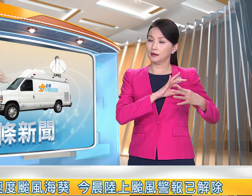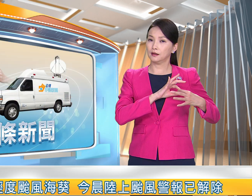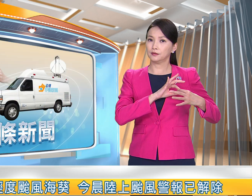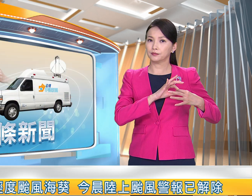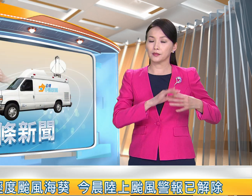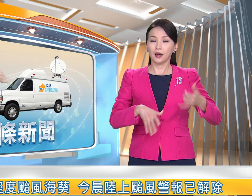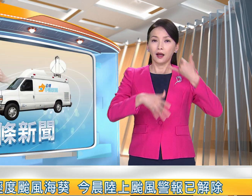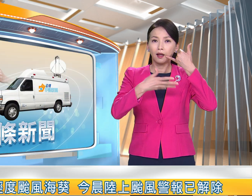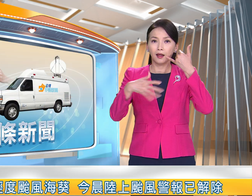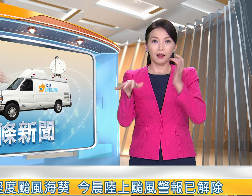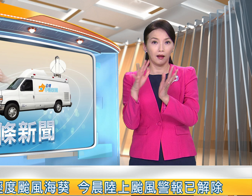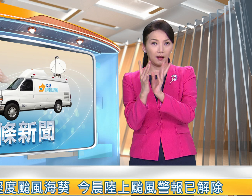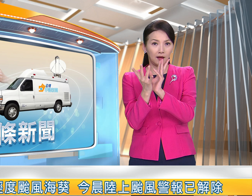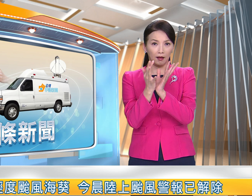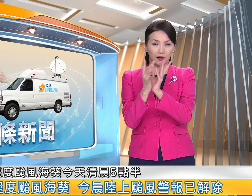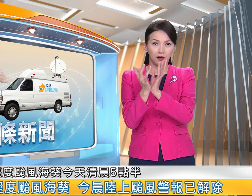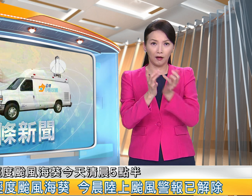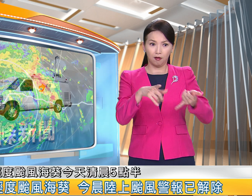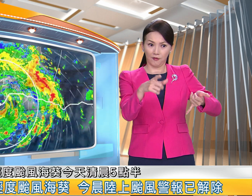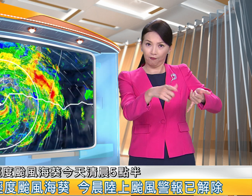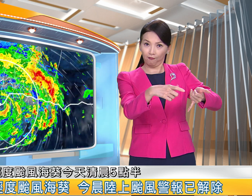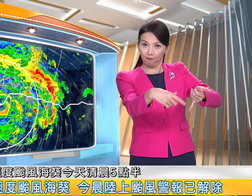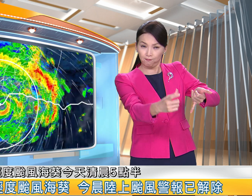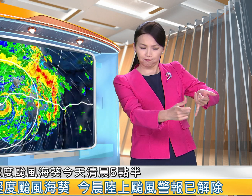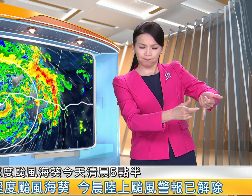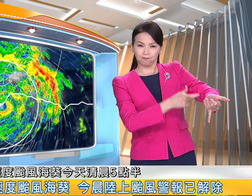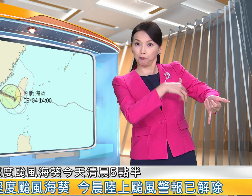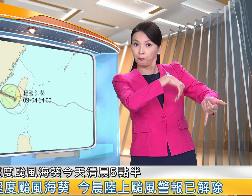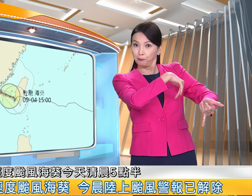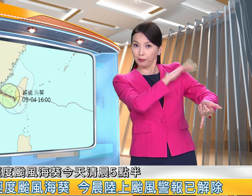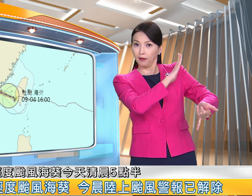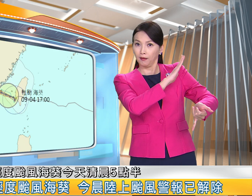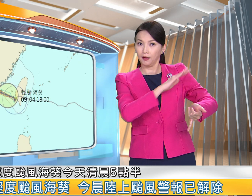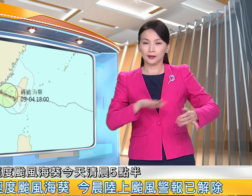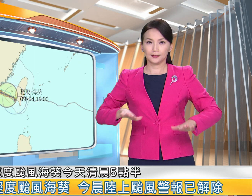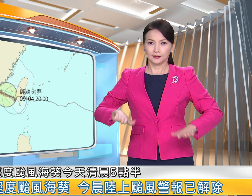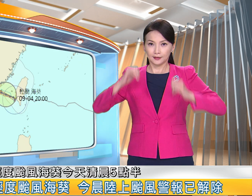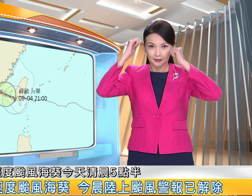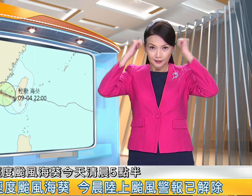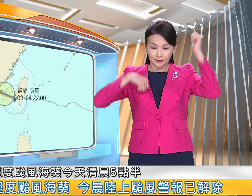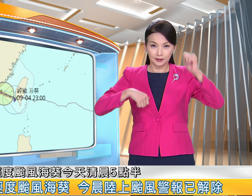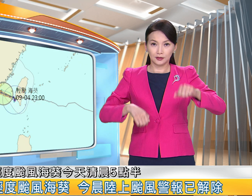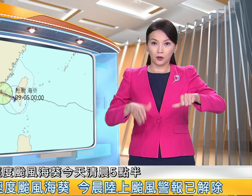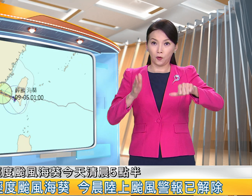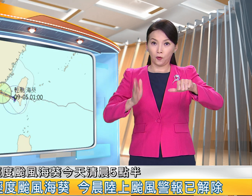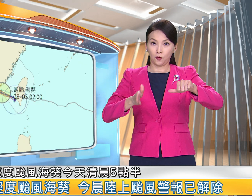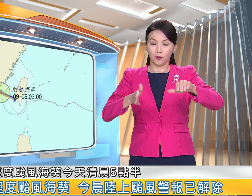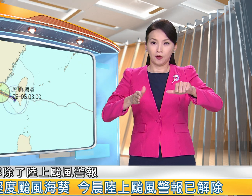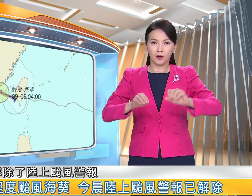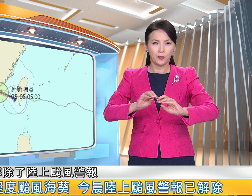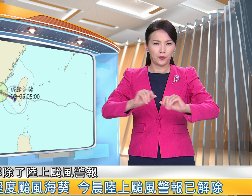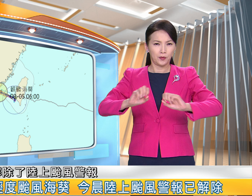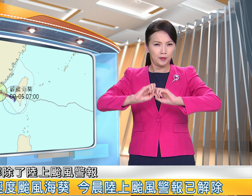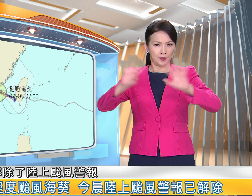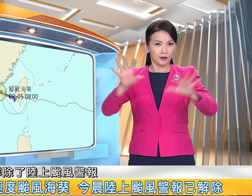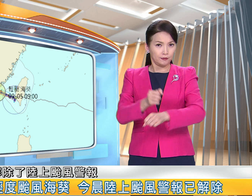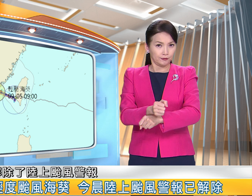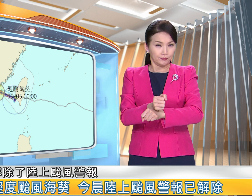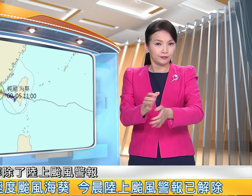心，轻度台风海葵，今天清晨5点半解除了陆上台风警报，气